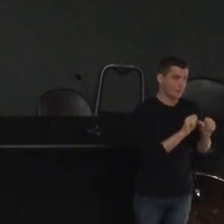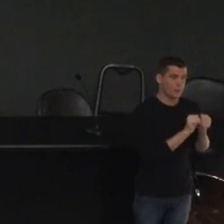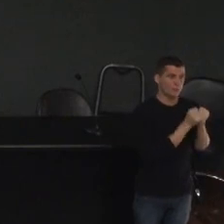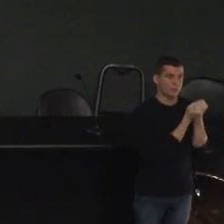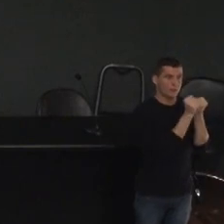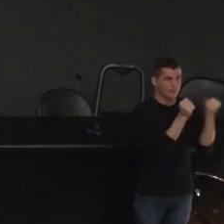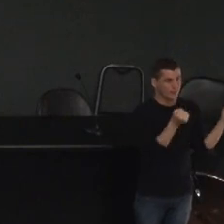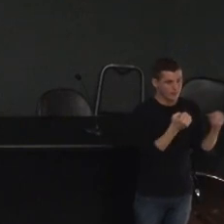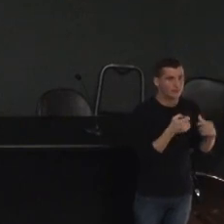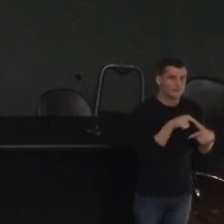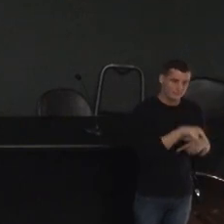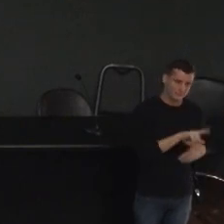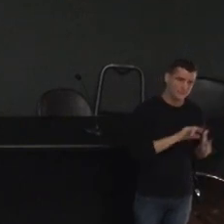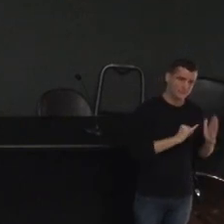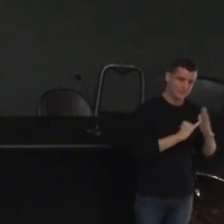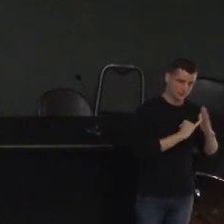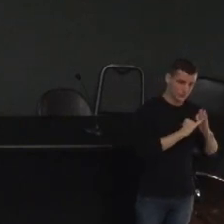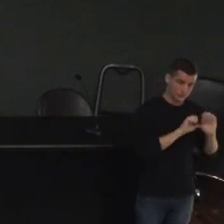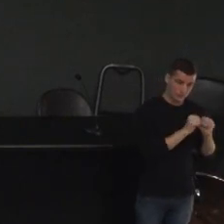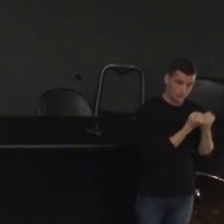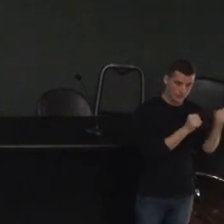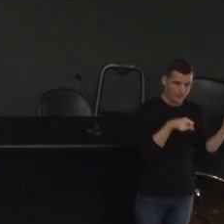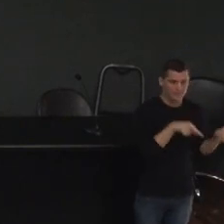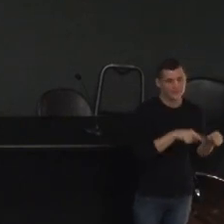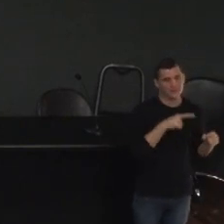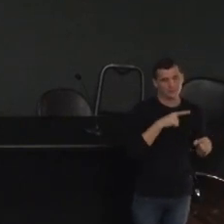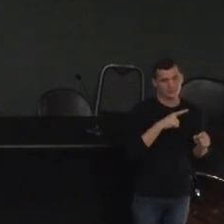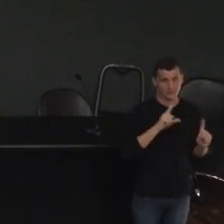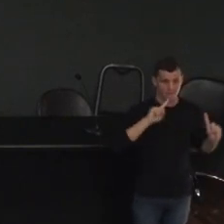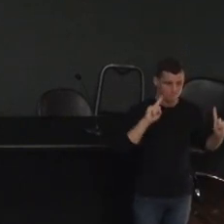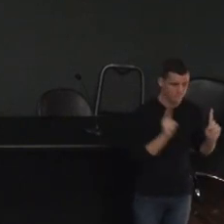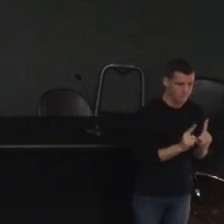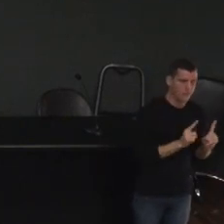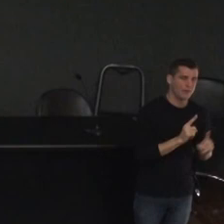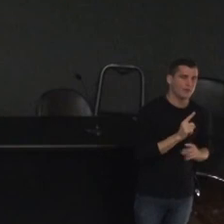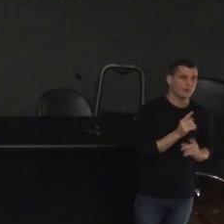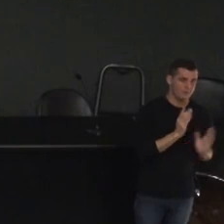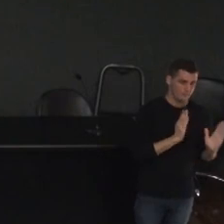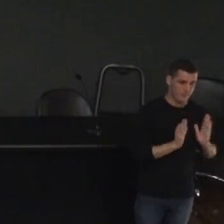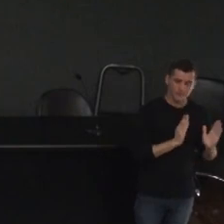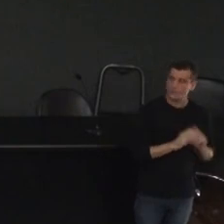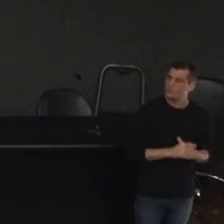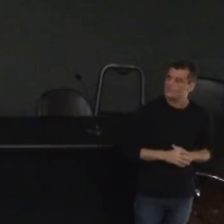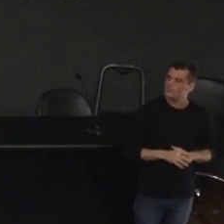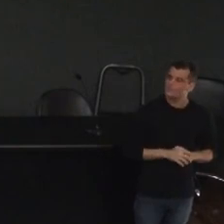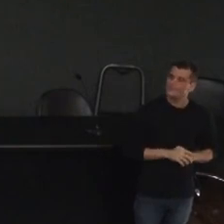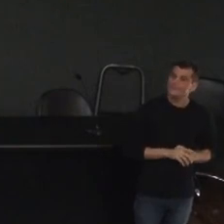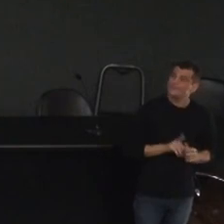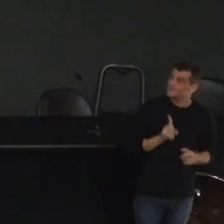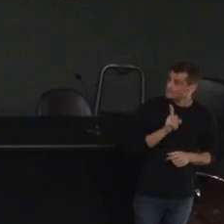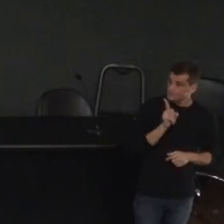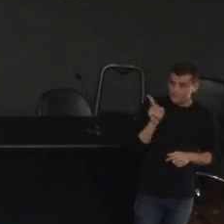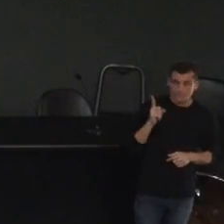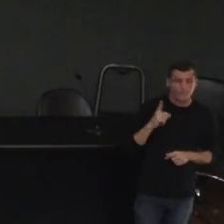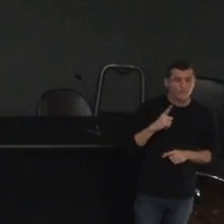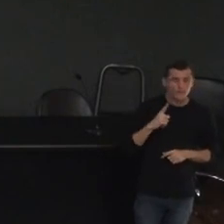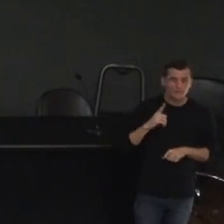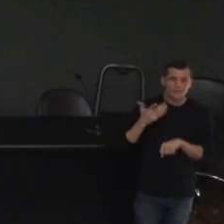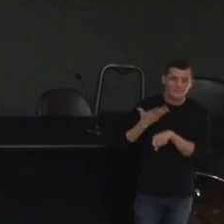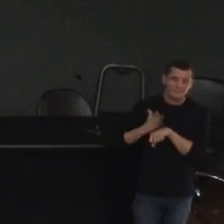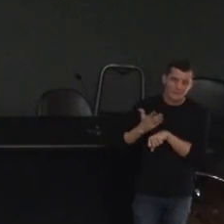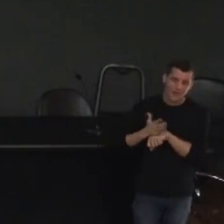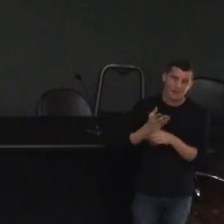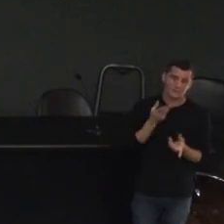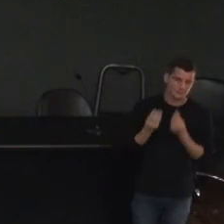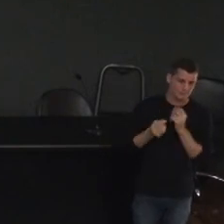E aí pessoal aqui eu não vou passar para vocês mas só para vocês verem eu trago um Case prático de implementação da lgbd